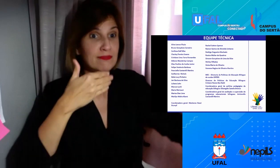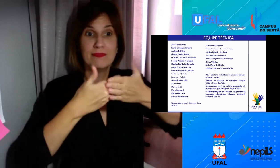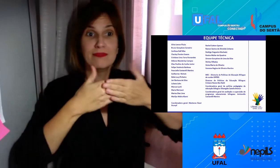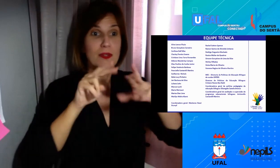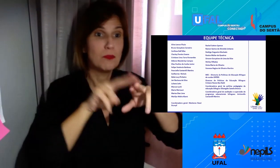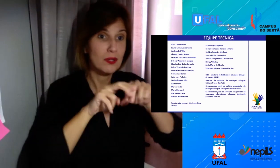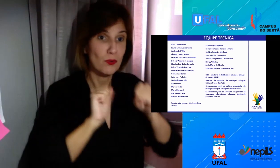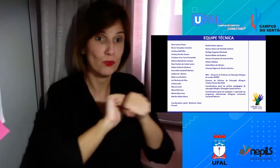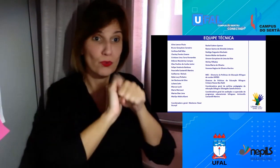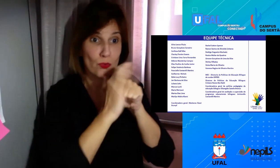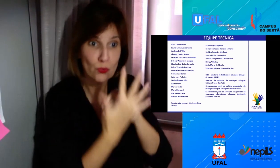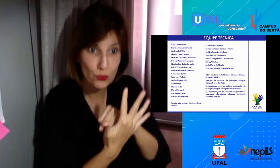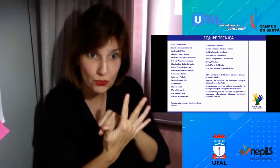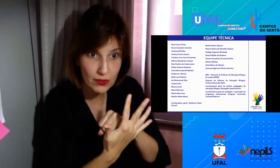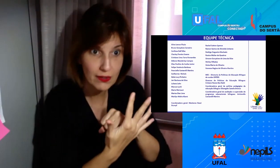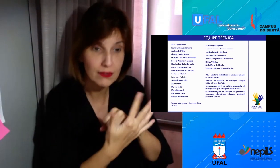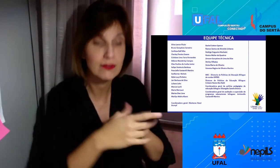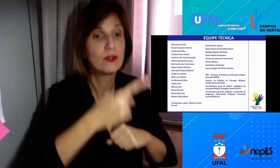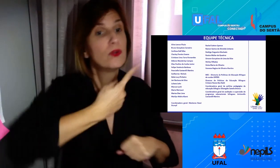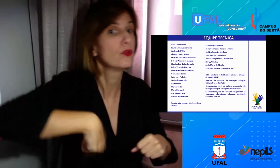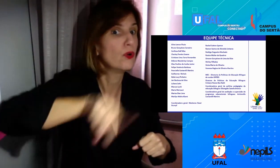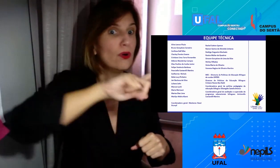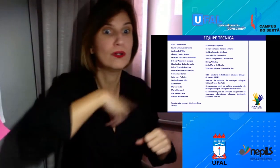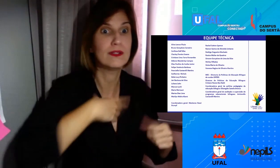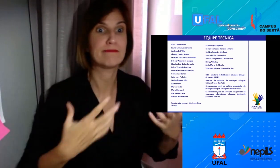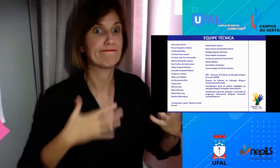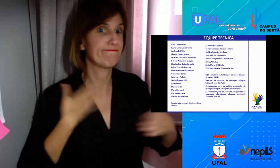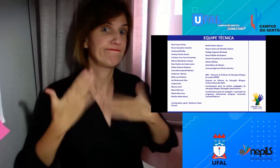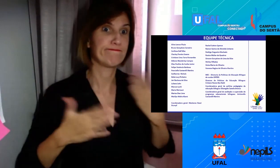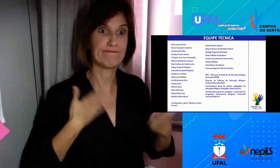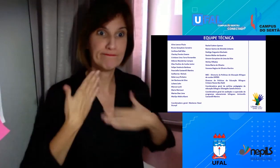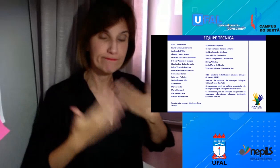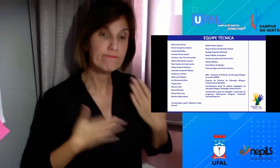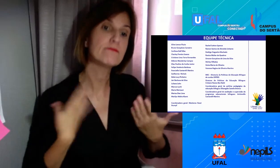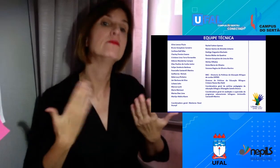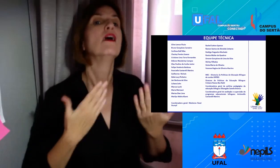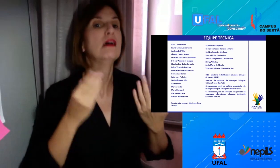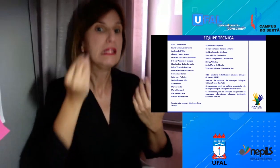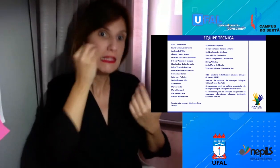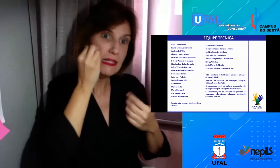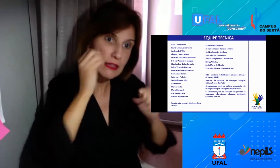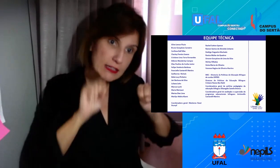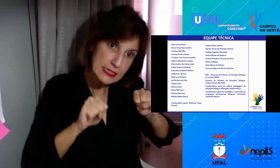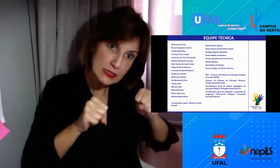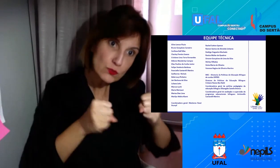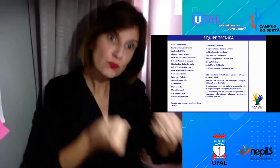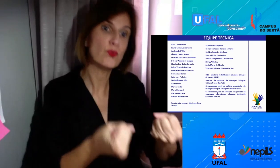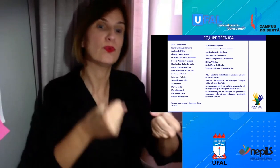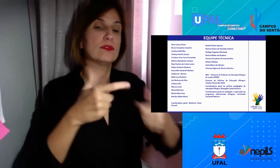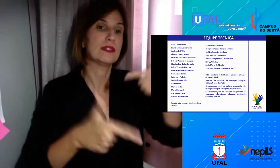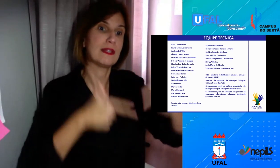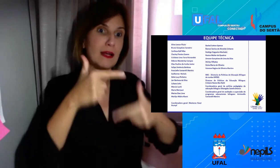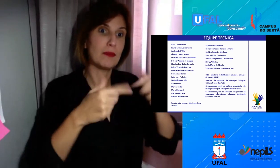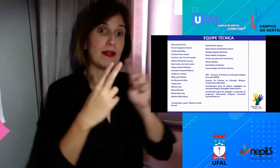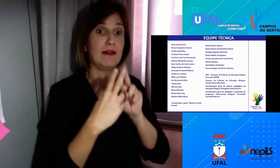reunião presencial e, infelizmente, fomos acometidos por essa pandemia que nos tomou de sobressalto,